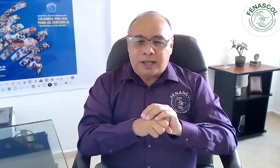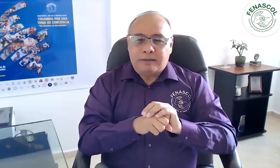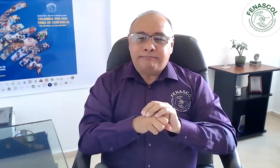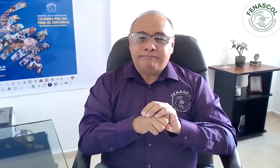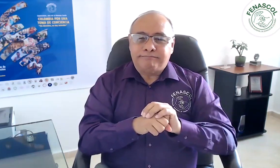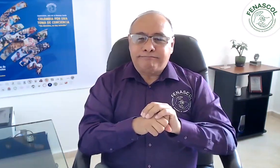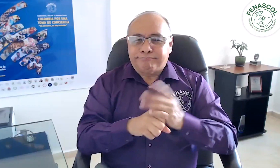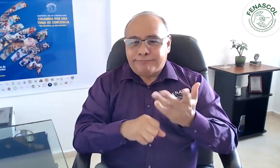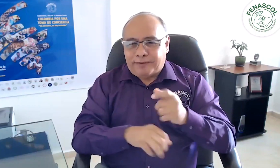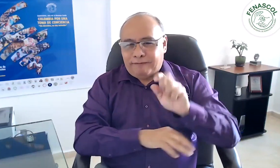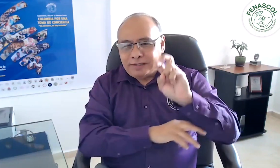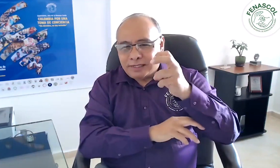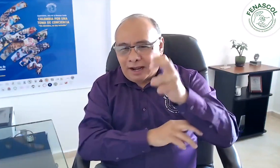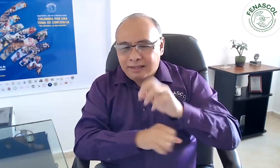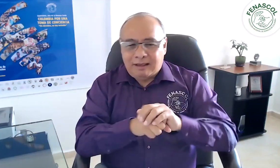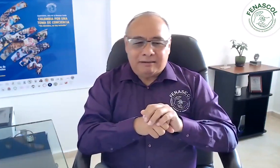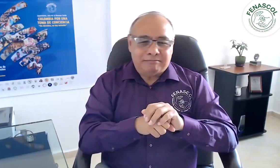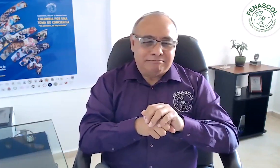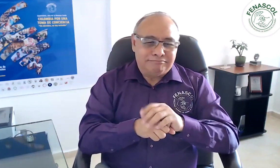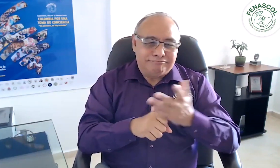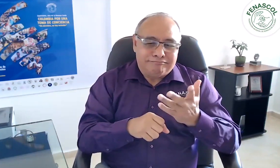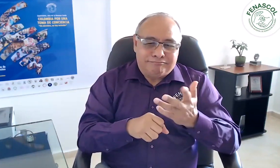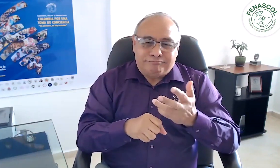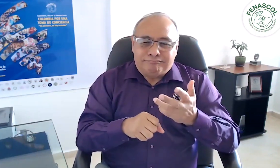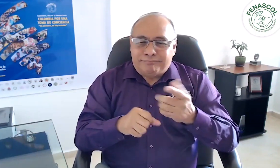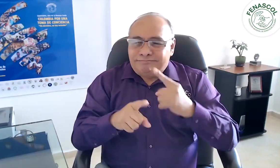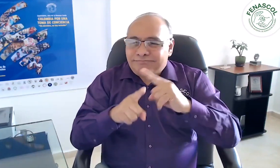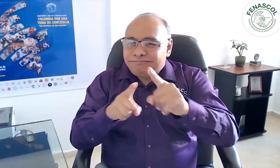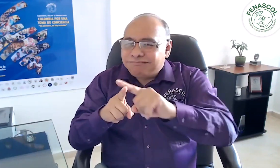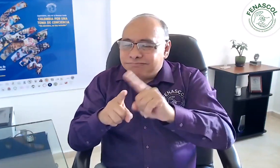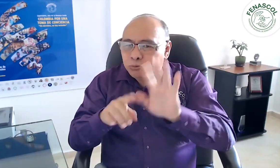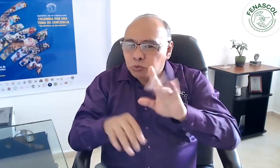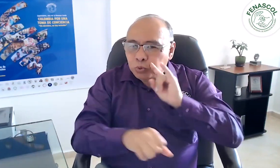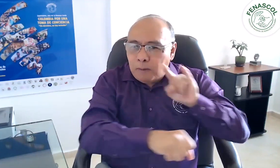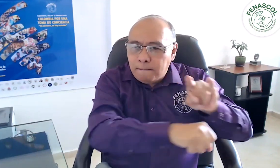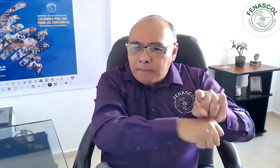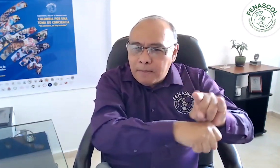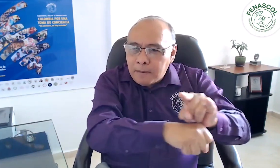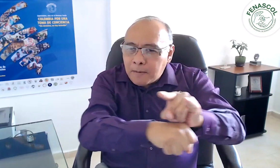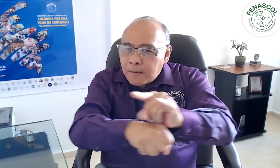como pueden ser la Procuraduría, la Fiscalía, entre otras.